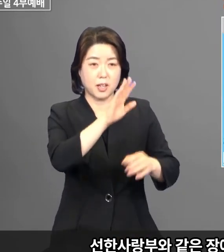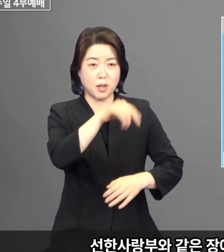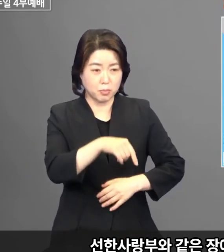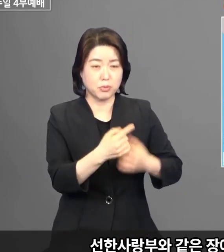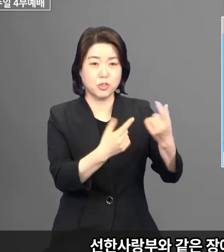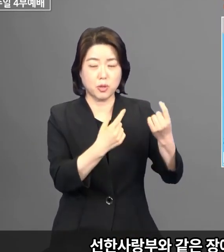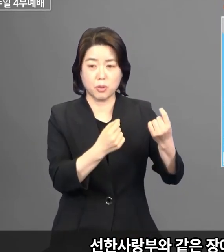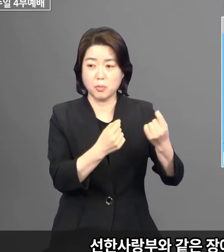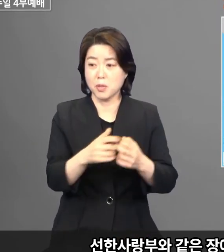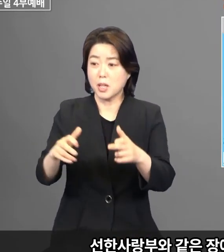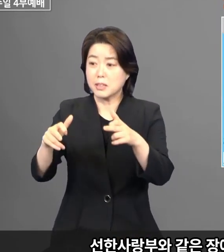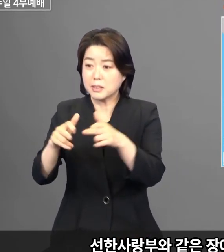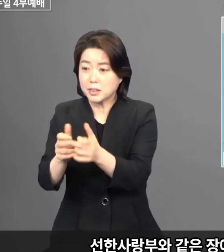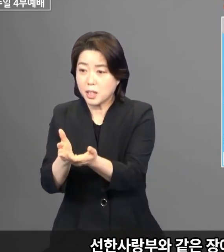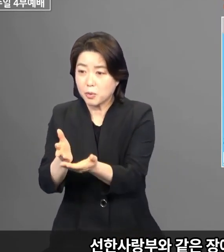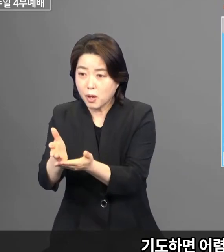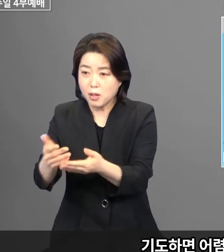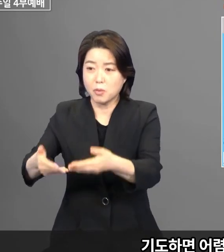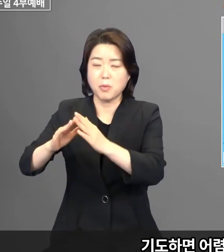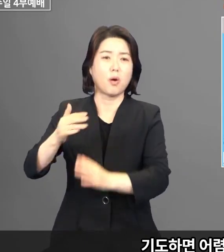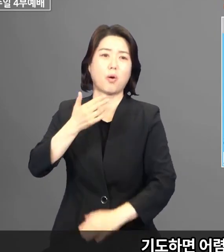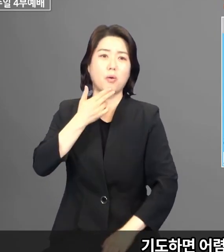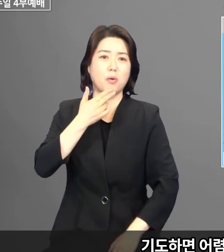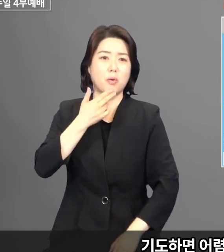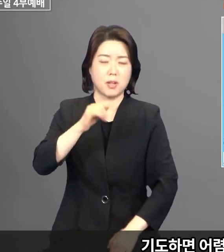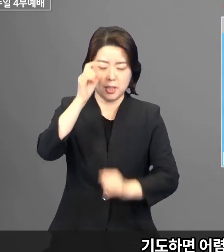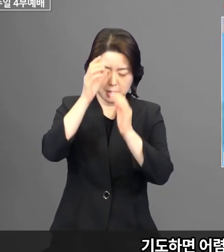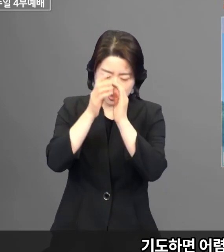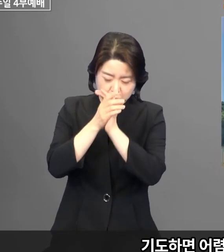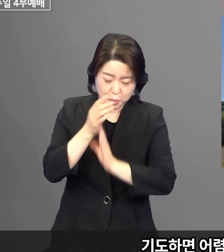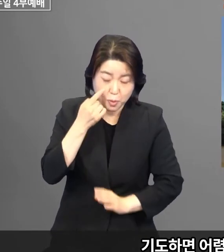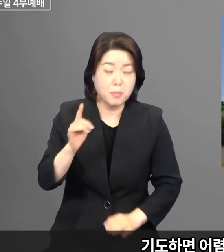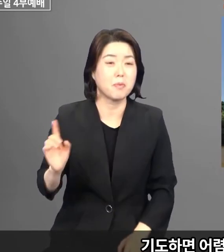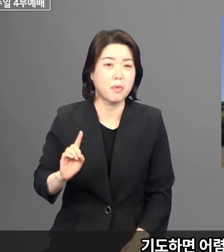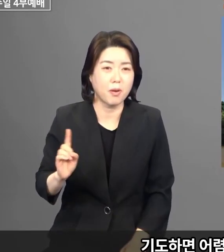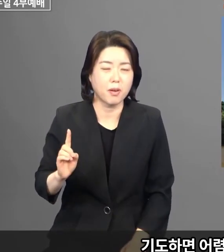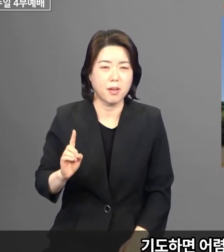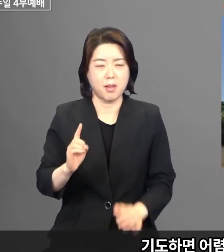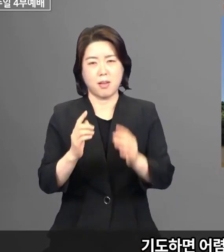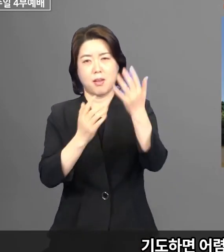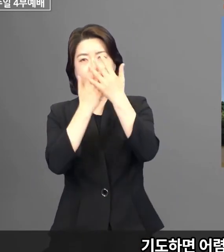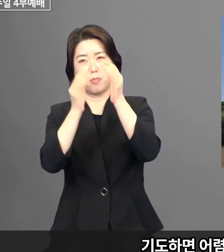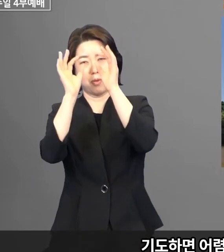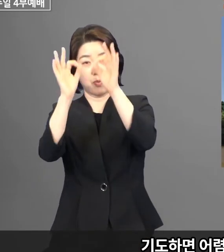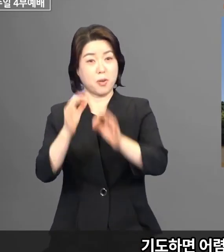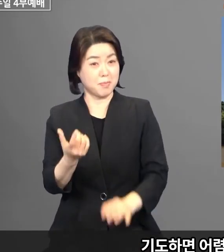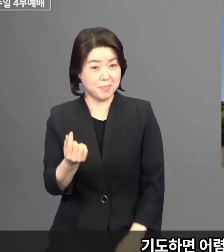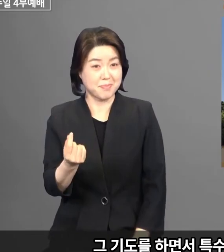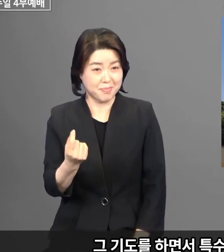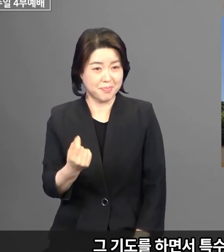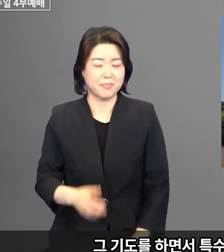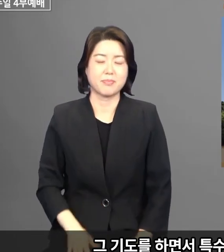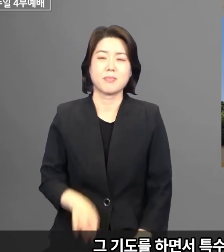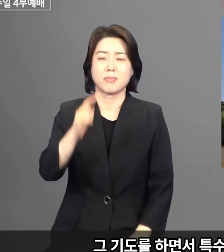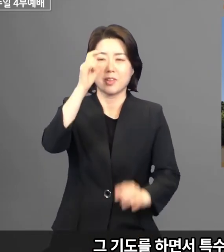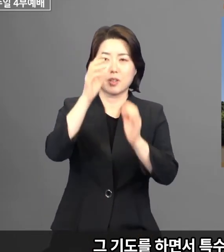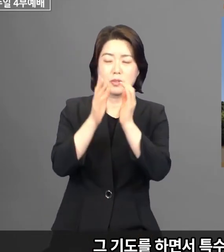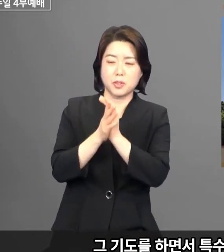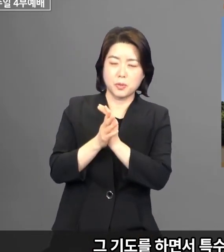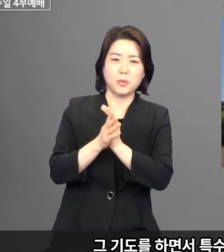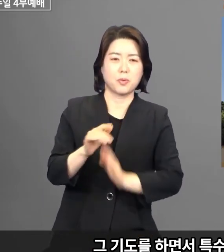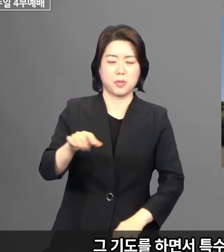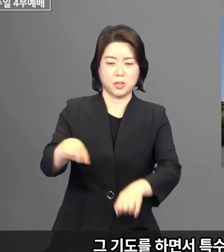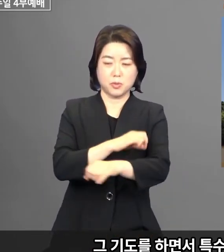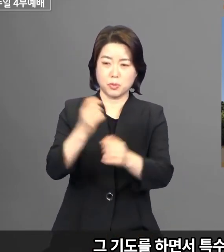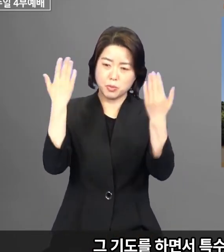부서가 없었습니다. 기도하면 어렴풋이 보입니다. 그 기도를 하면서